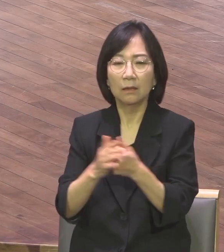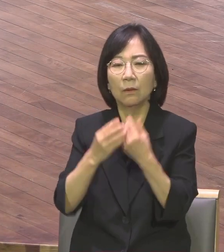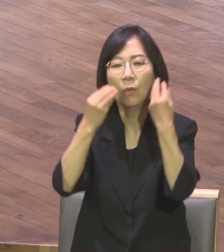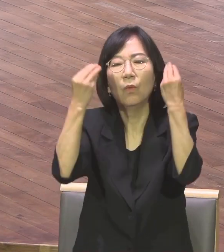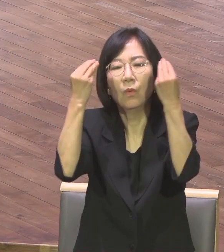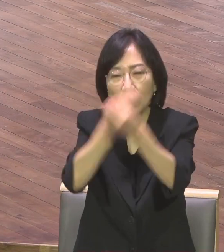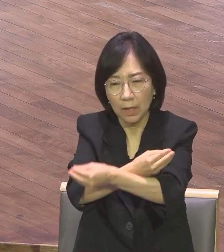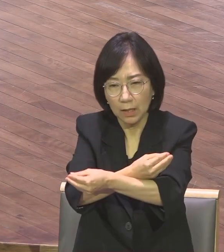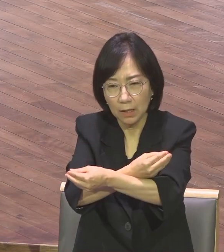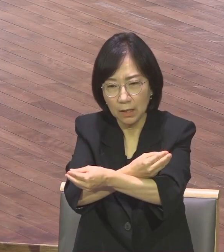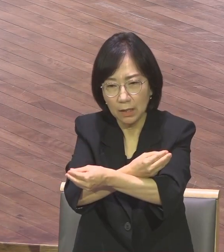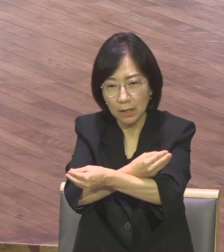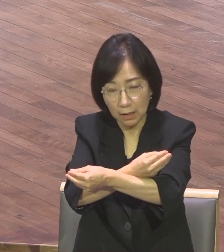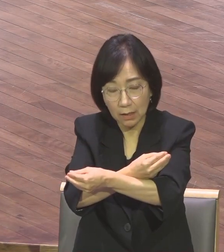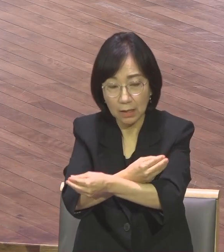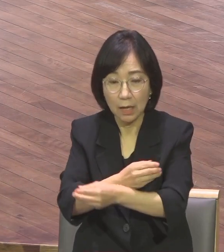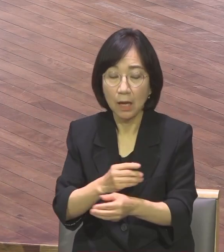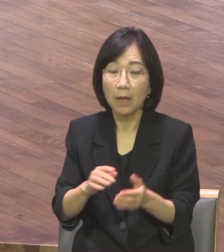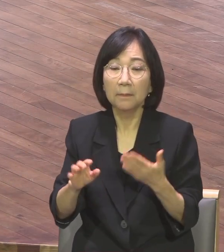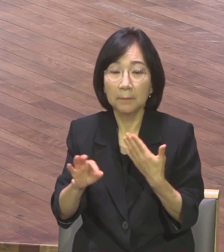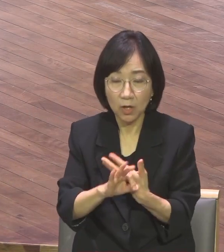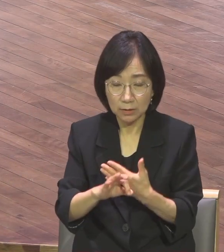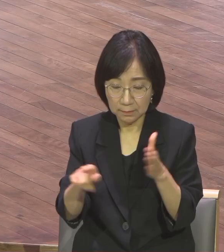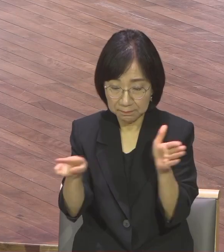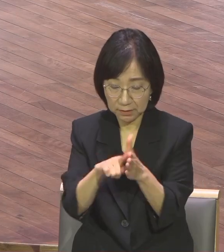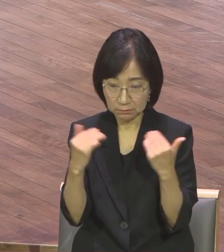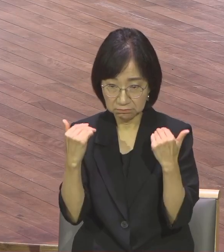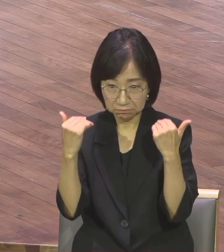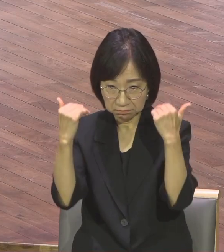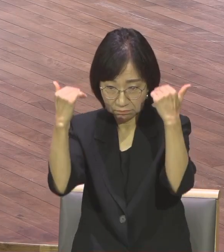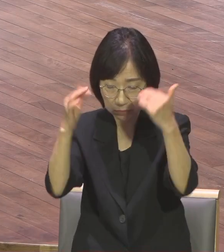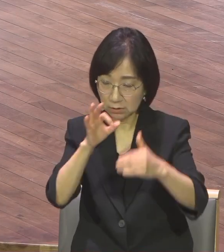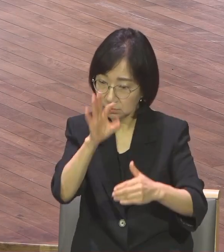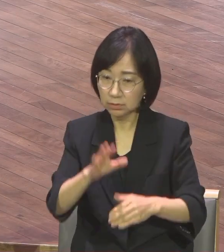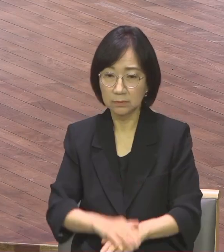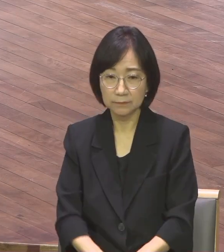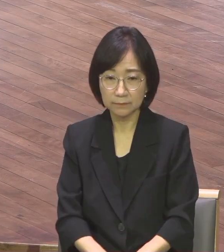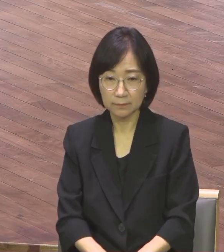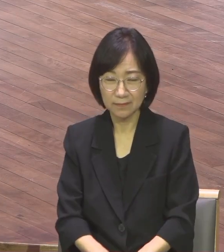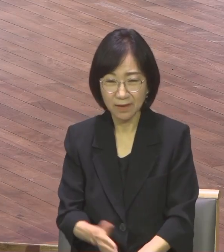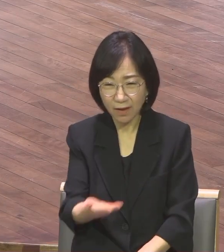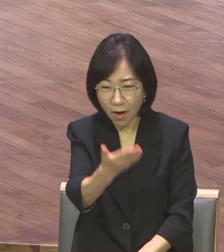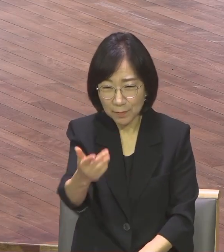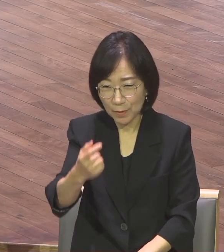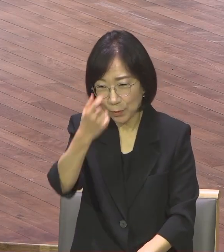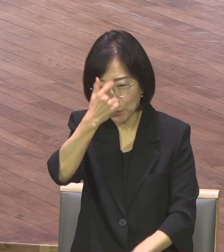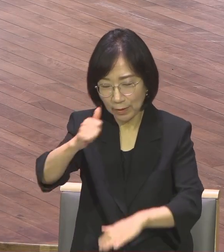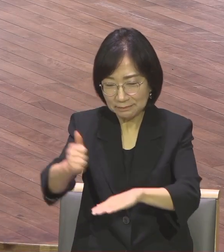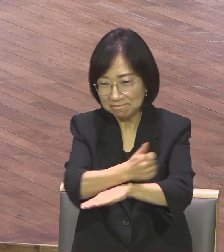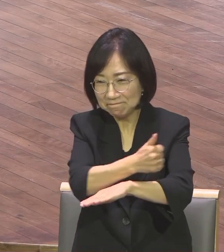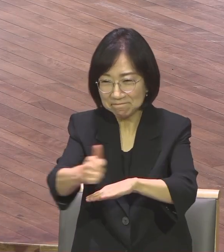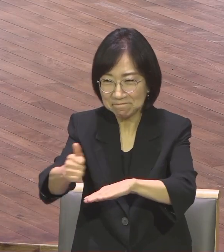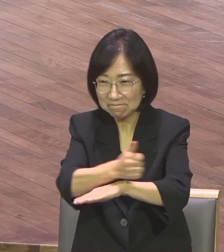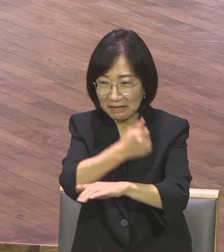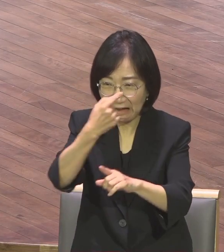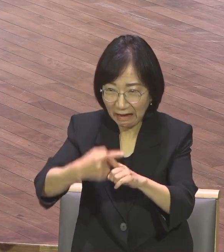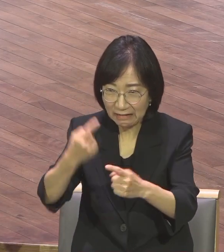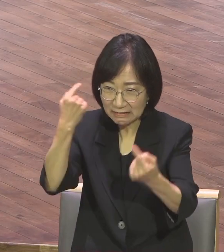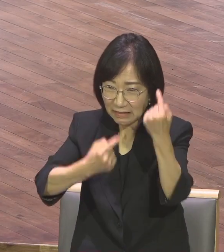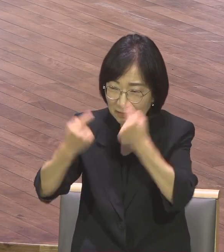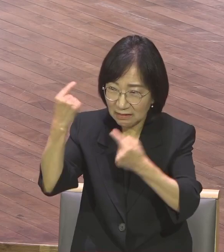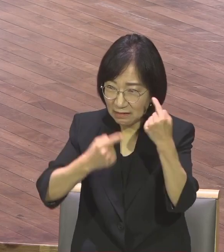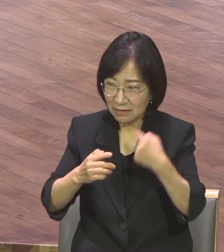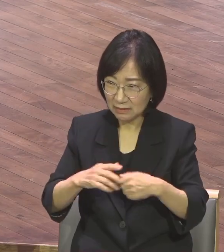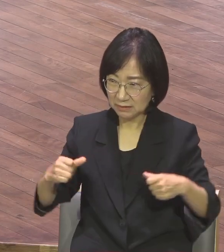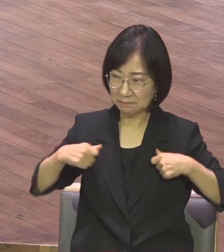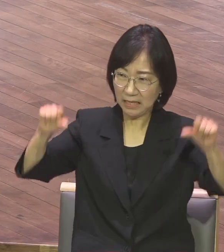오해를 하게 되면 믿음 성장이 안 돼요. 어릴 때 교회 다니다 상처받은 거 교회는 다 그런 거야.